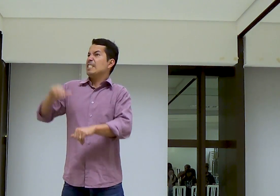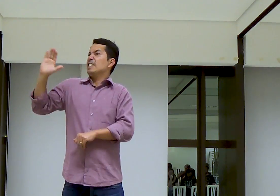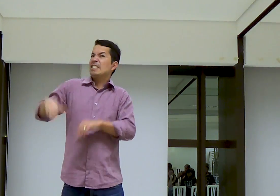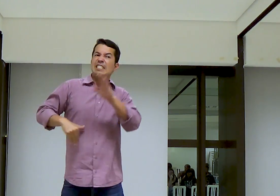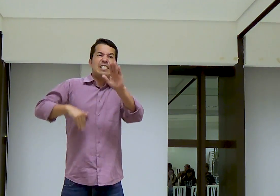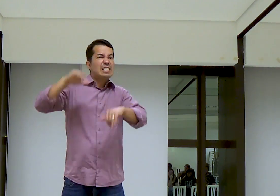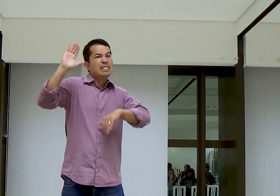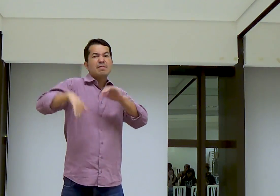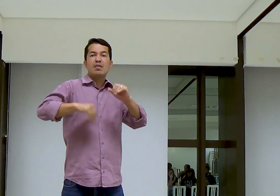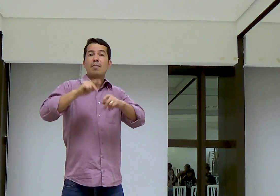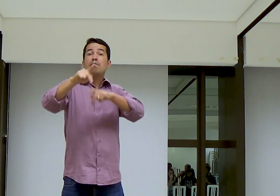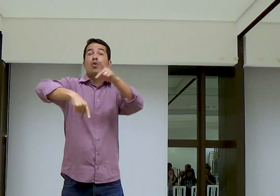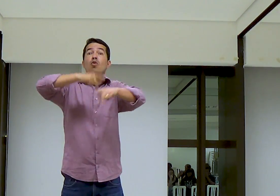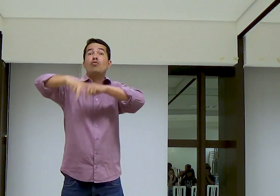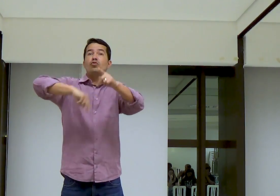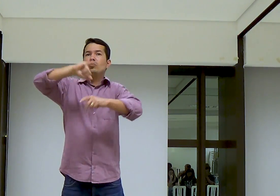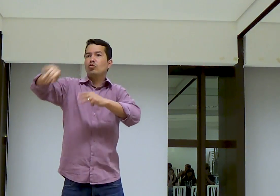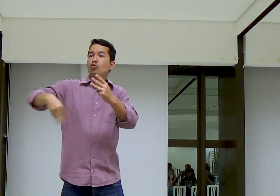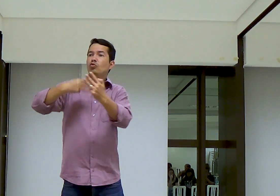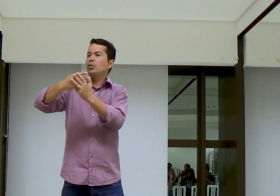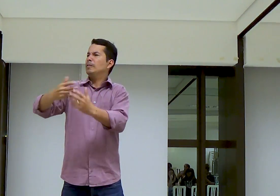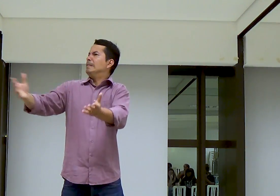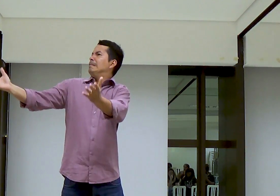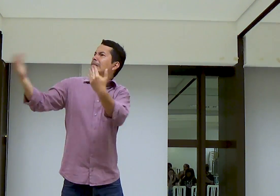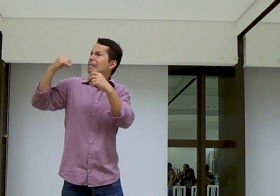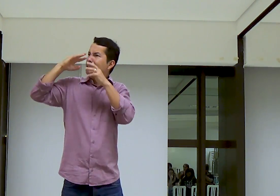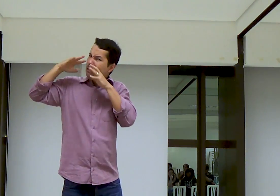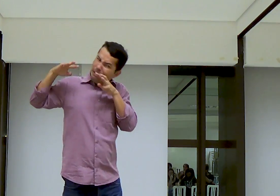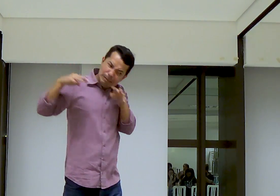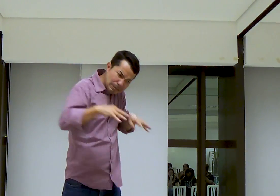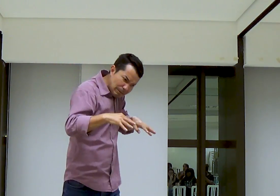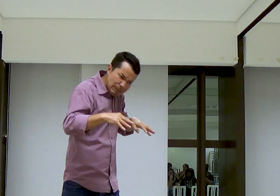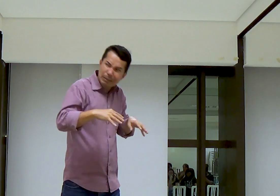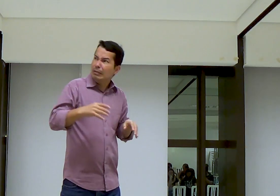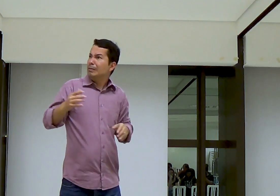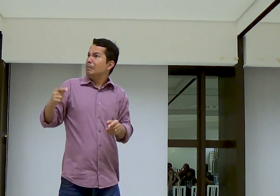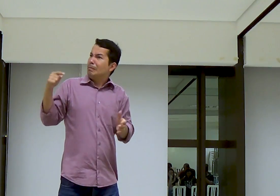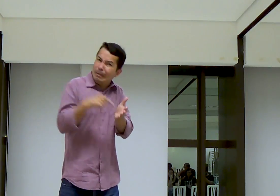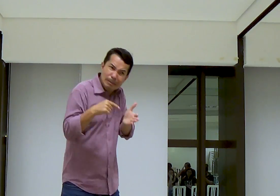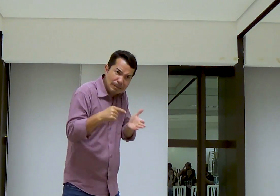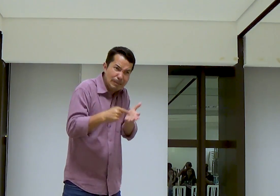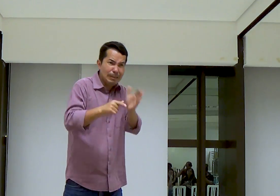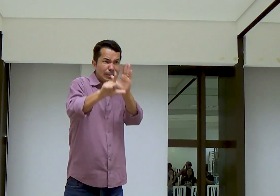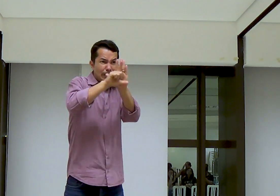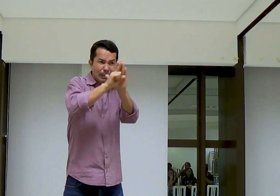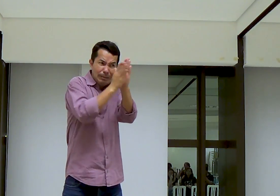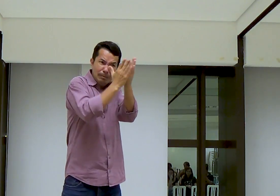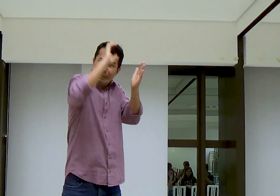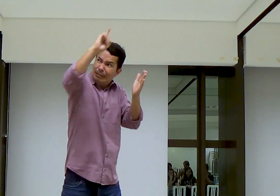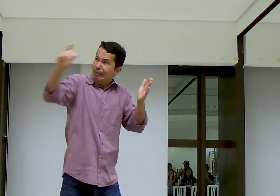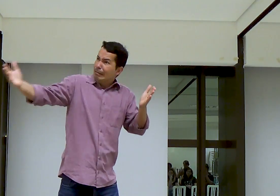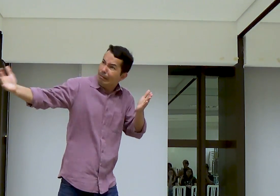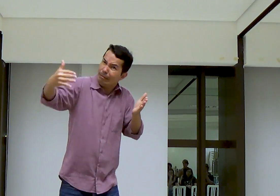ele chamava então as pessoas, o povo judeu, para estar ali aprendendo da